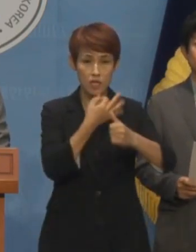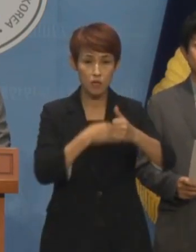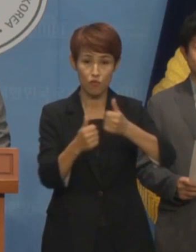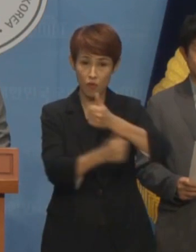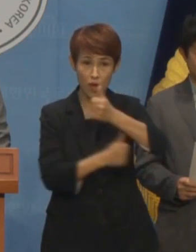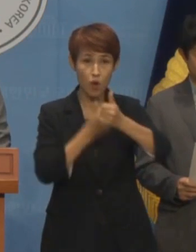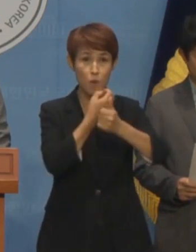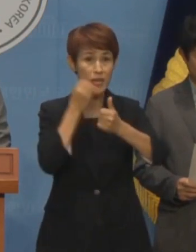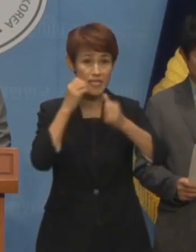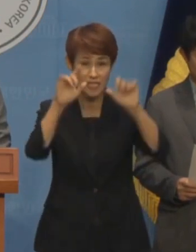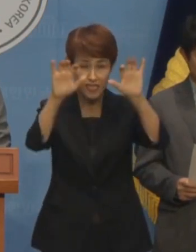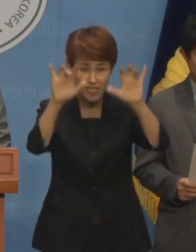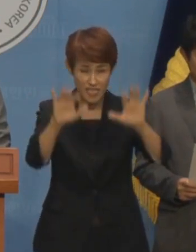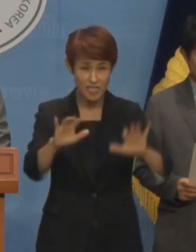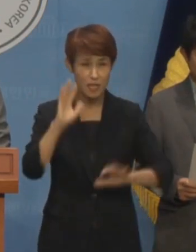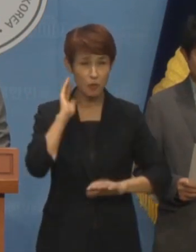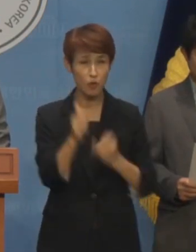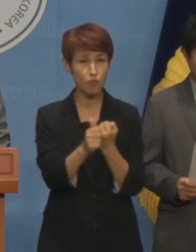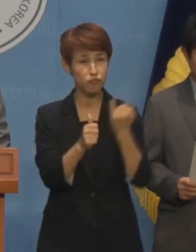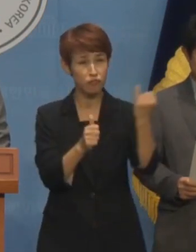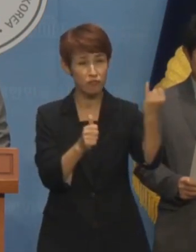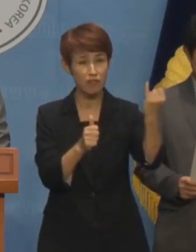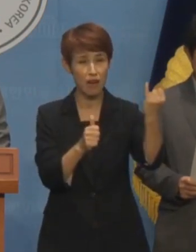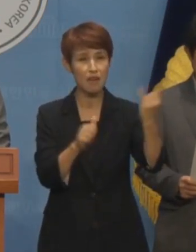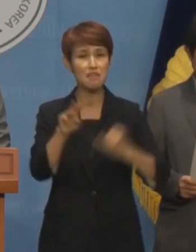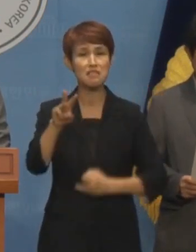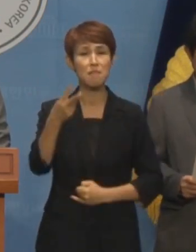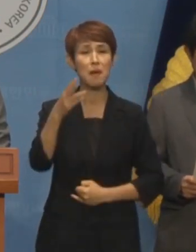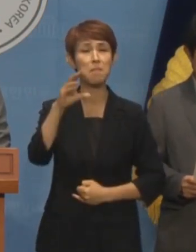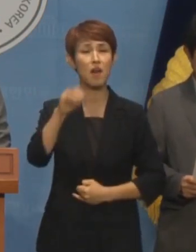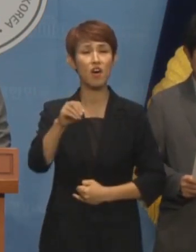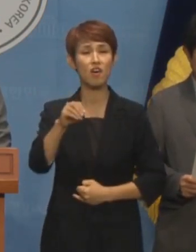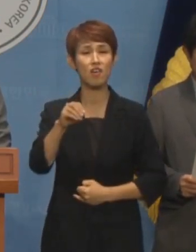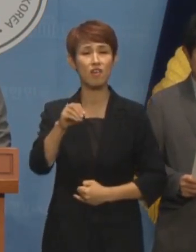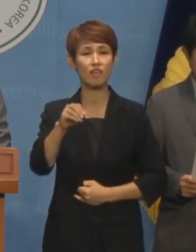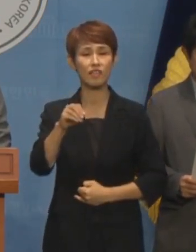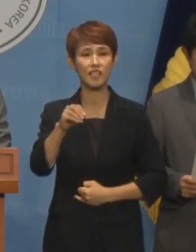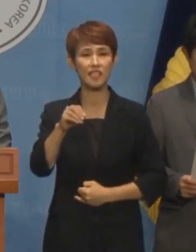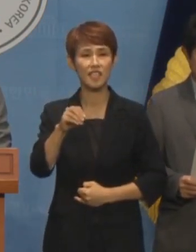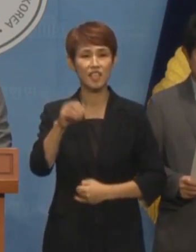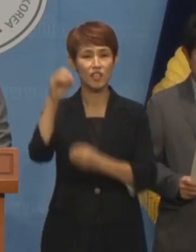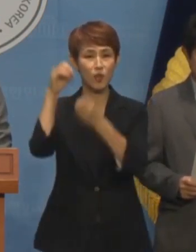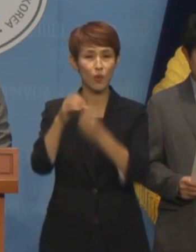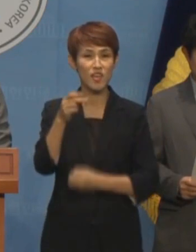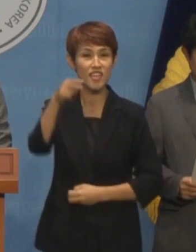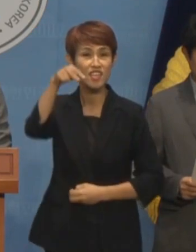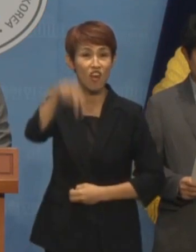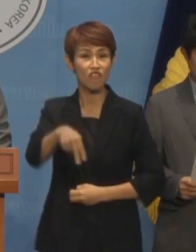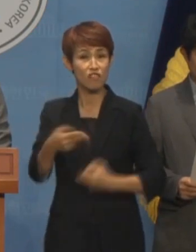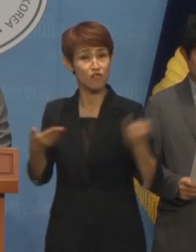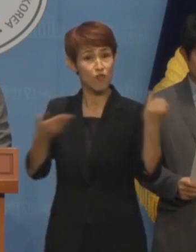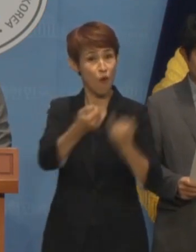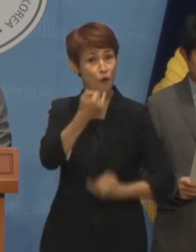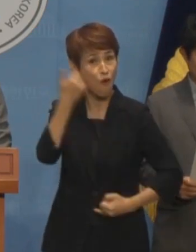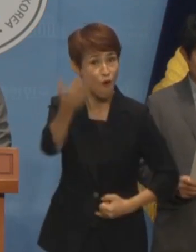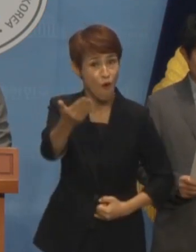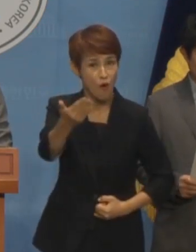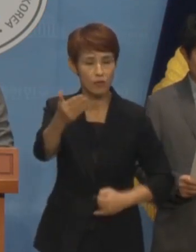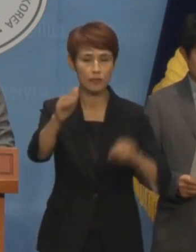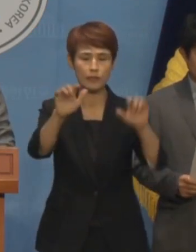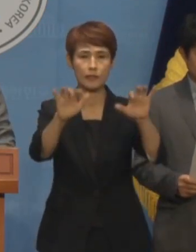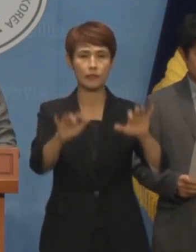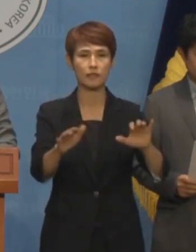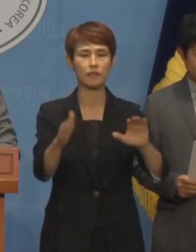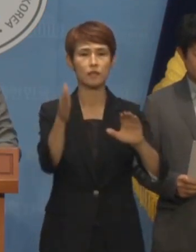홈페이지에는 대통령 부인에게 300만 원 상당의 전통 엿을 선물해도 되는지,